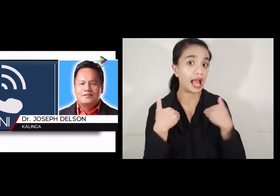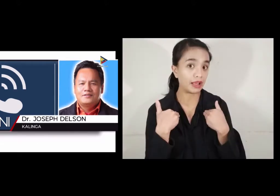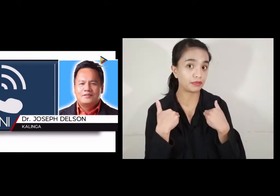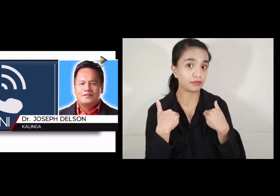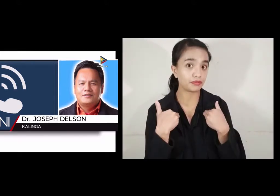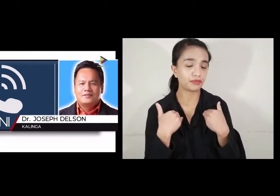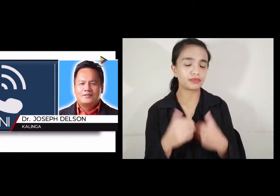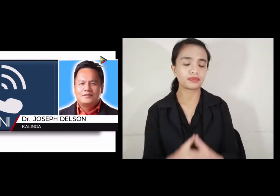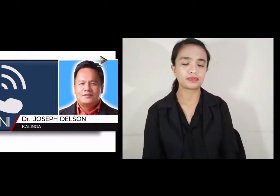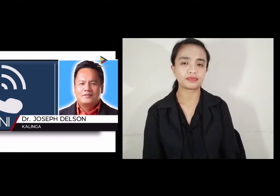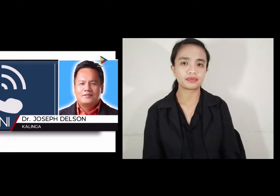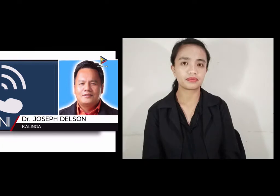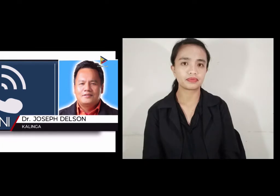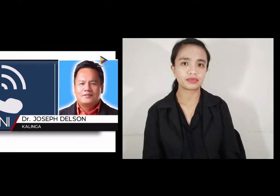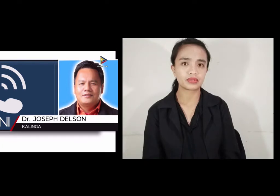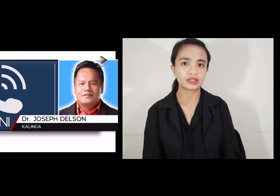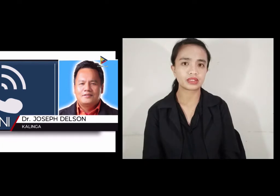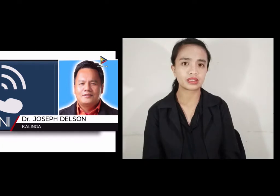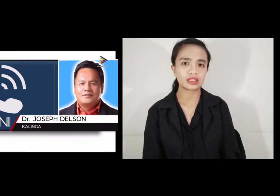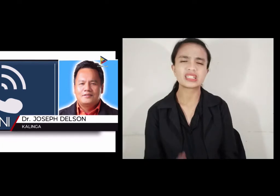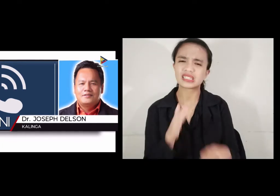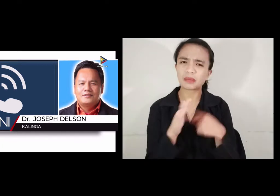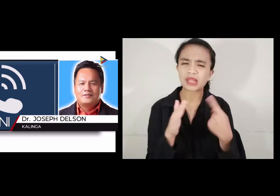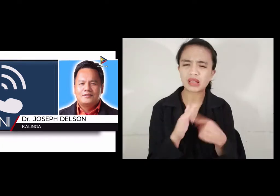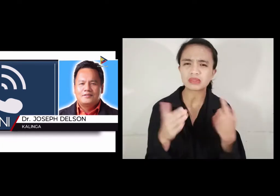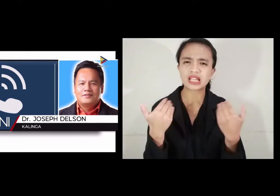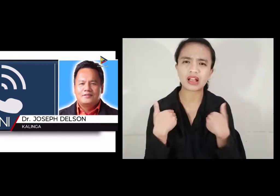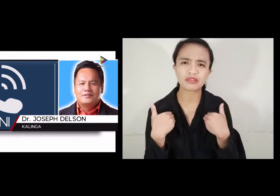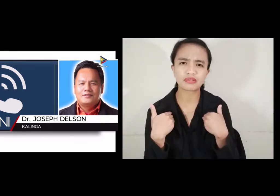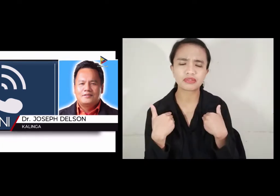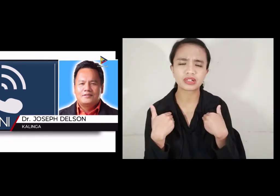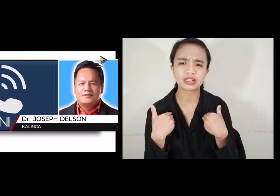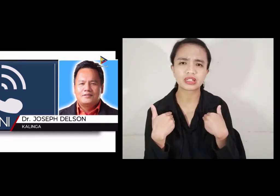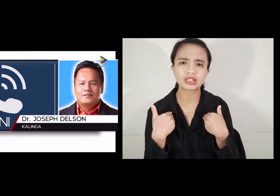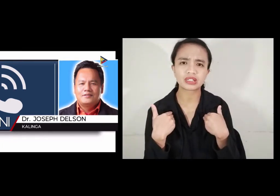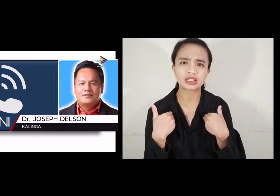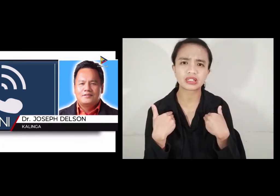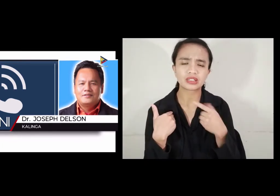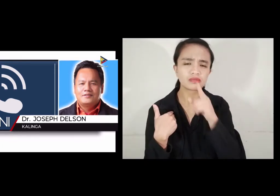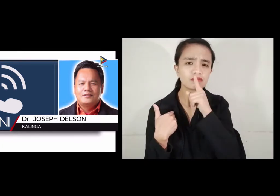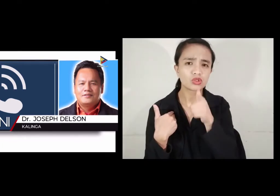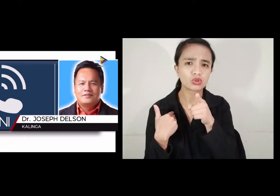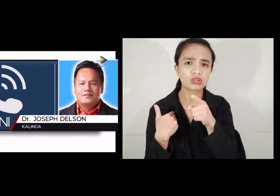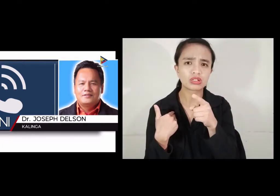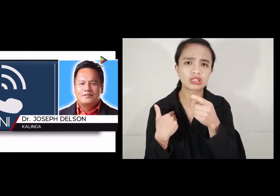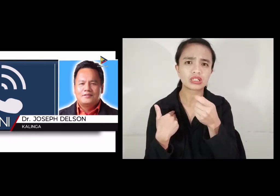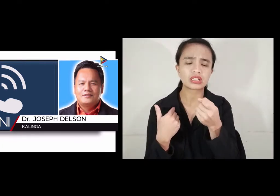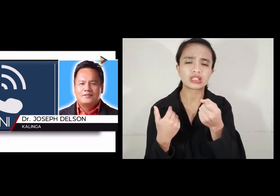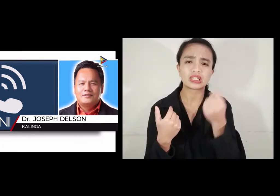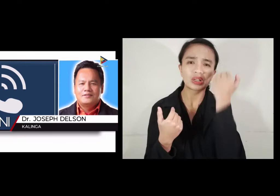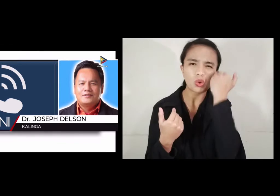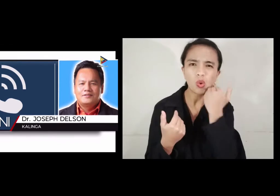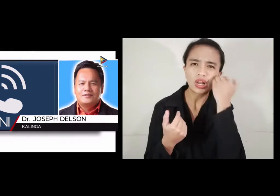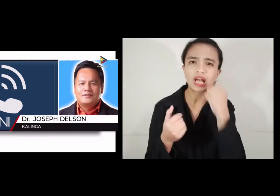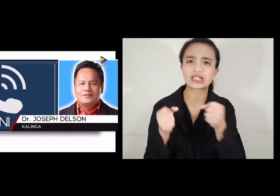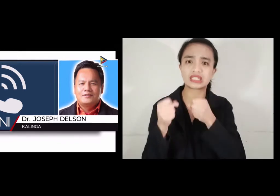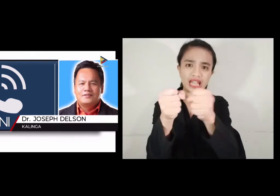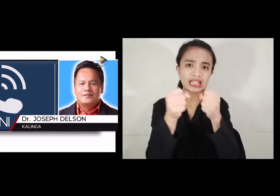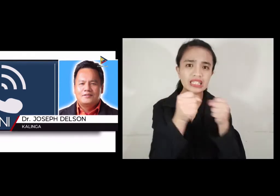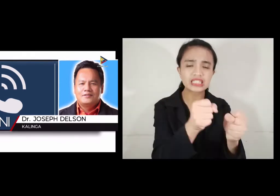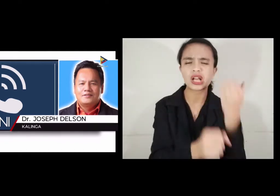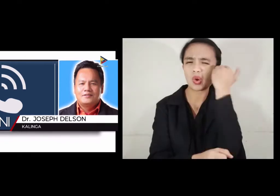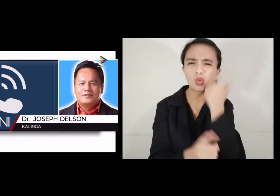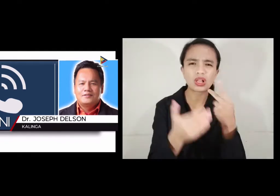have, yes, that was sometimes 1990s. And there are a lot of strategies, a lot of